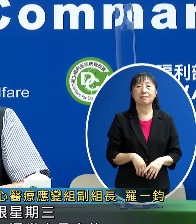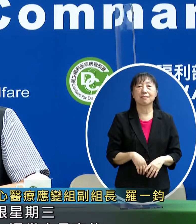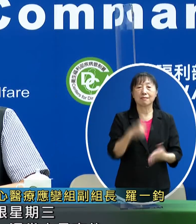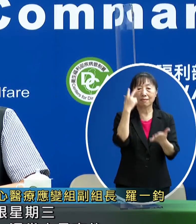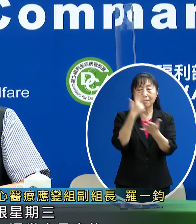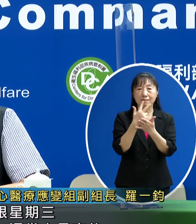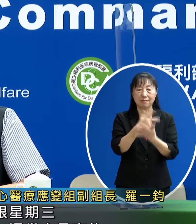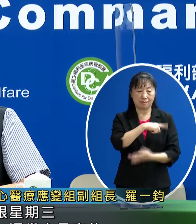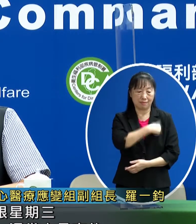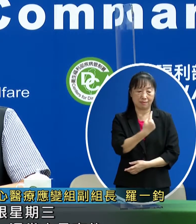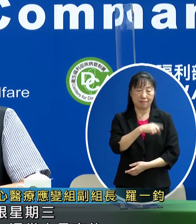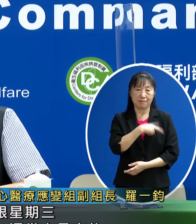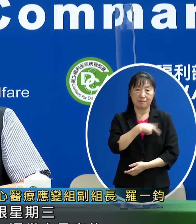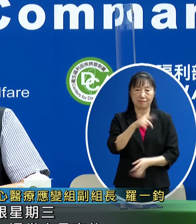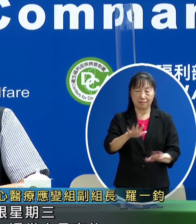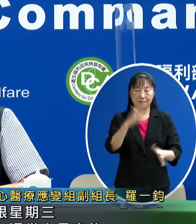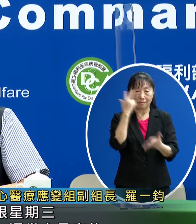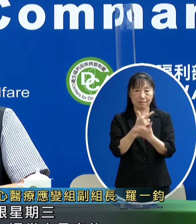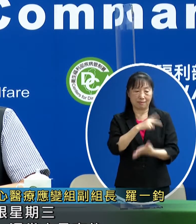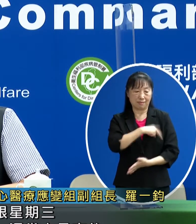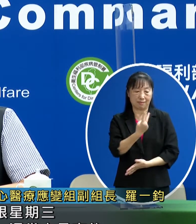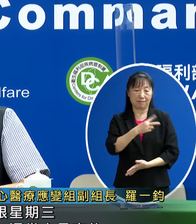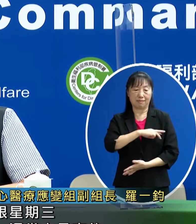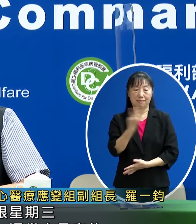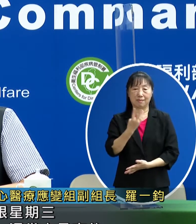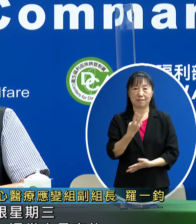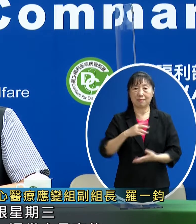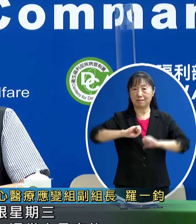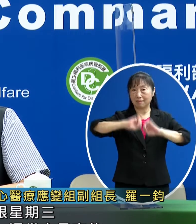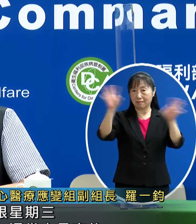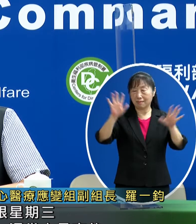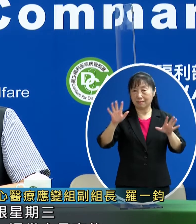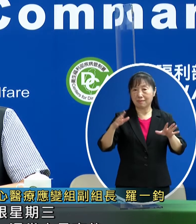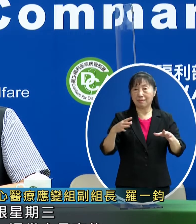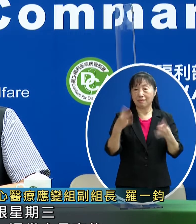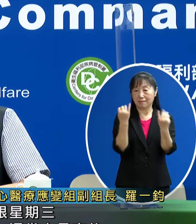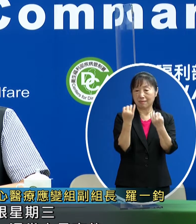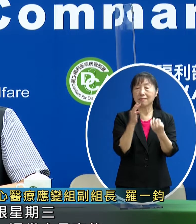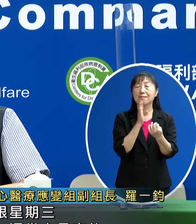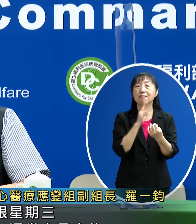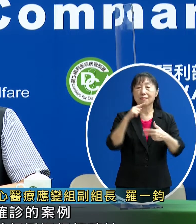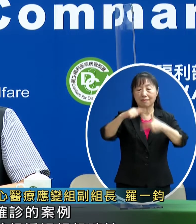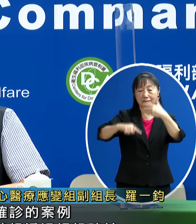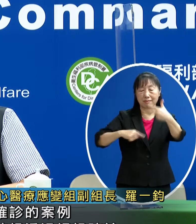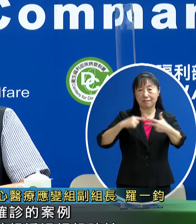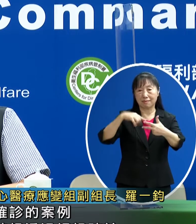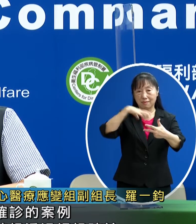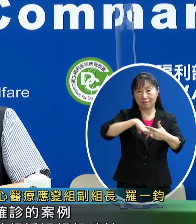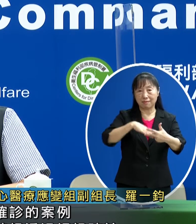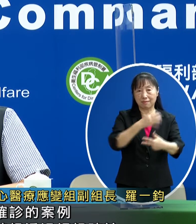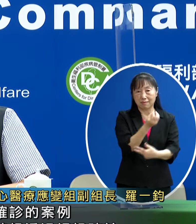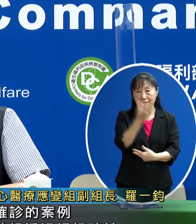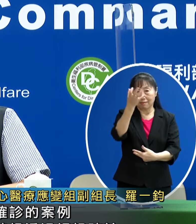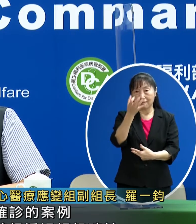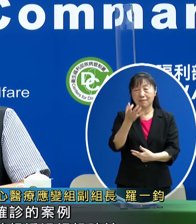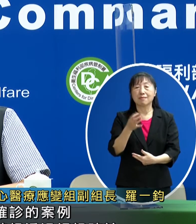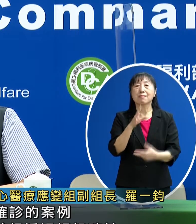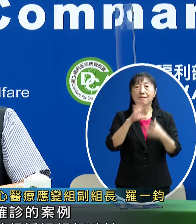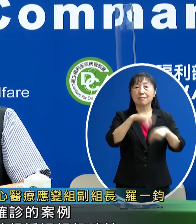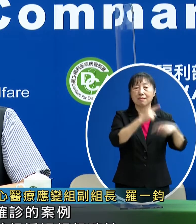星期二跟星期三公布的数字都会是一周当中最高的，因为会有一些这个确诊的案例可能是在